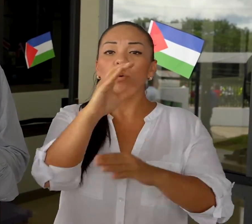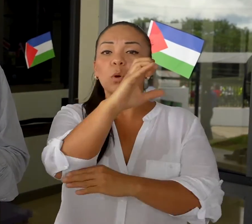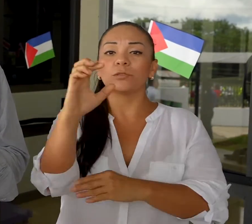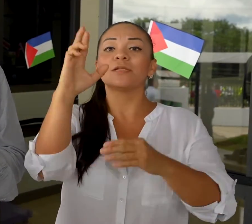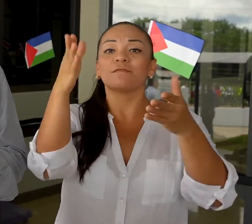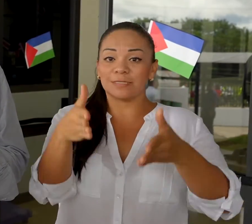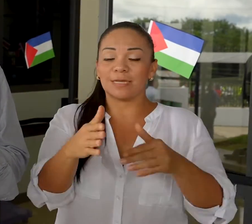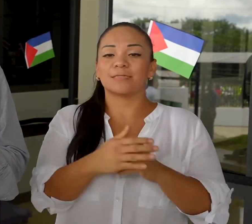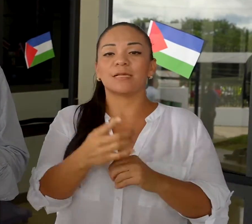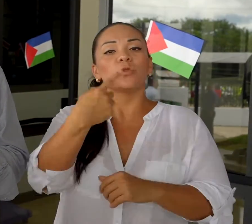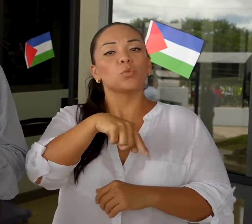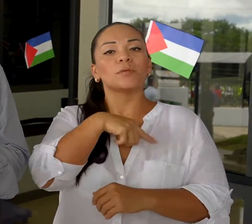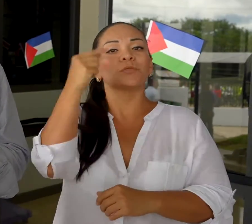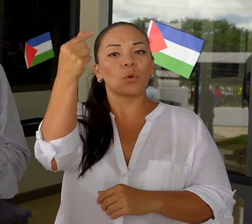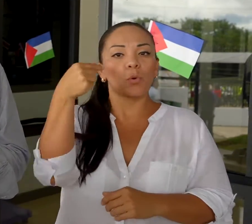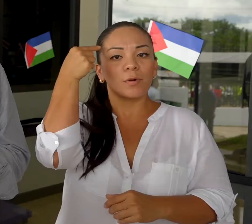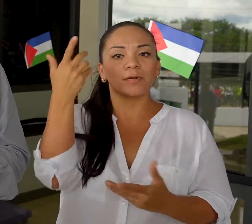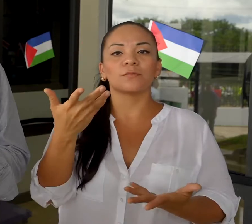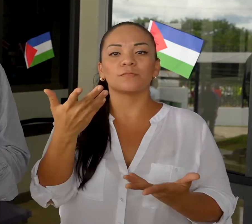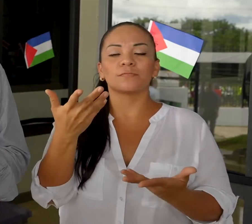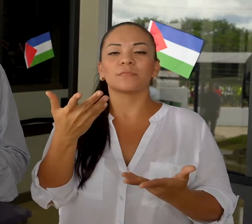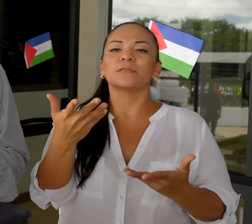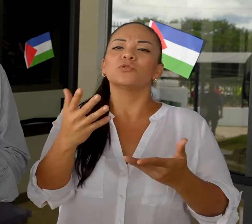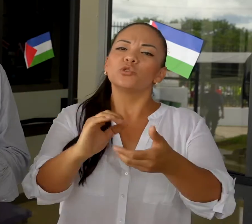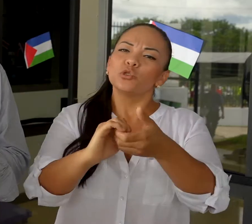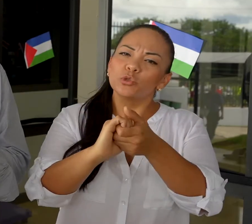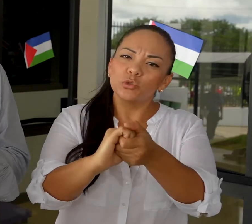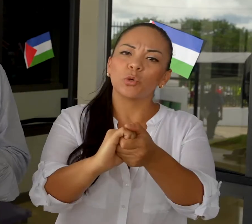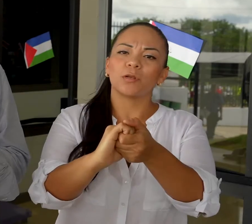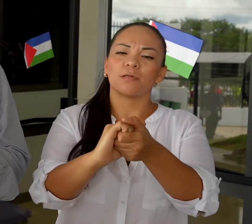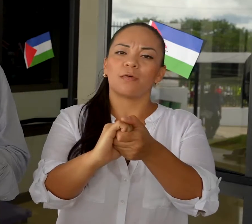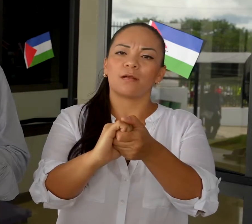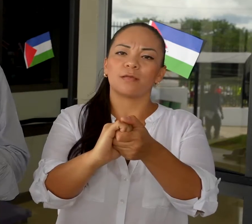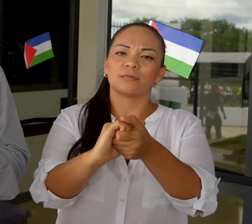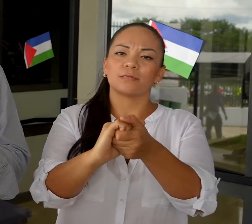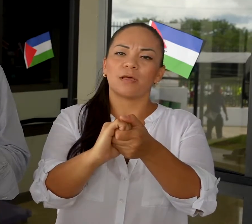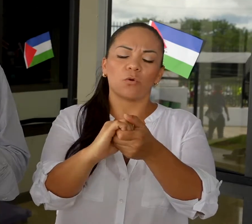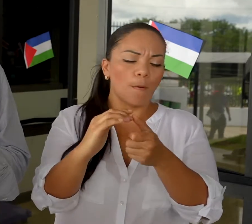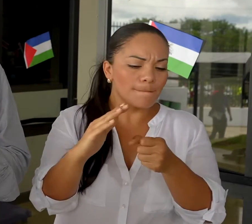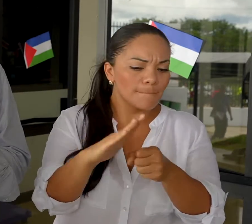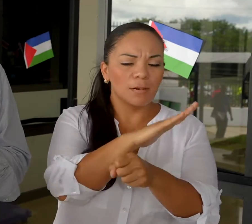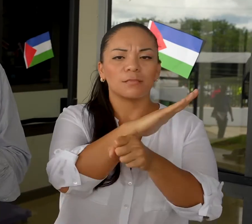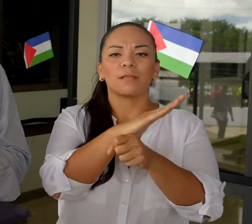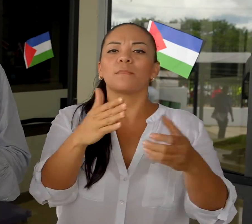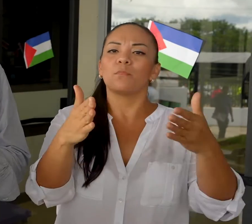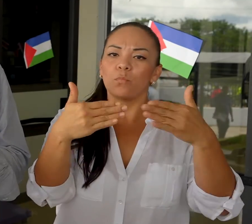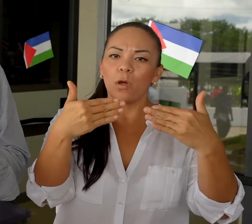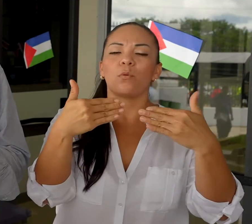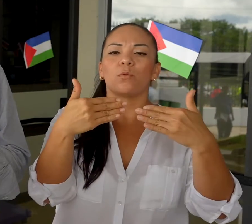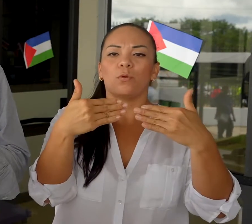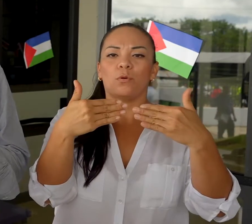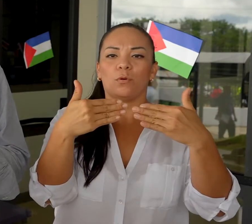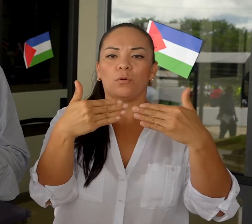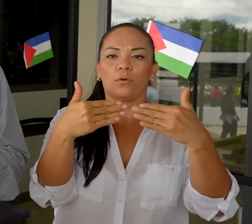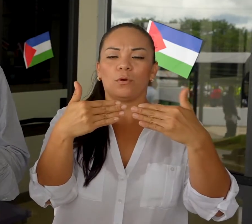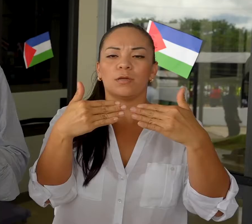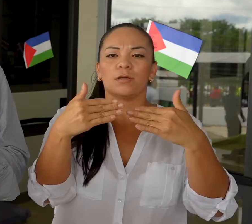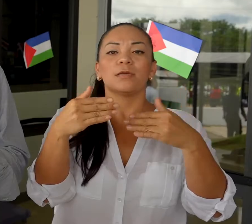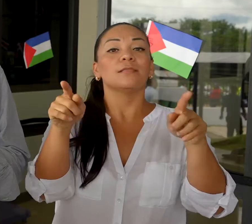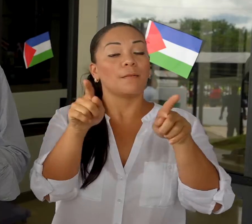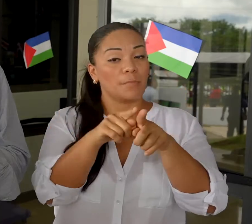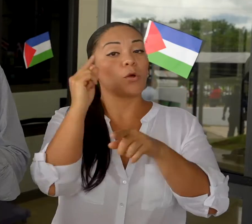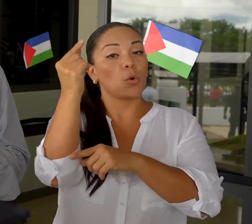en nuestro gobierno se solidariza plenamente con el pueblo panameño y con el